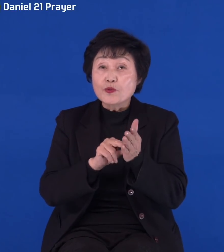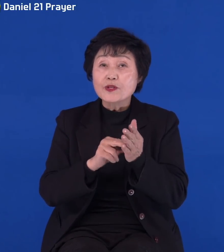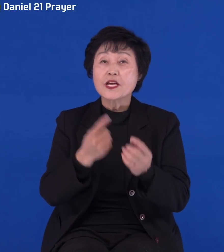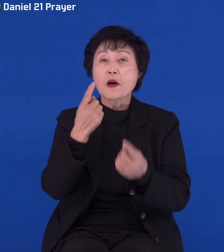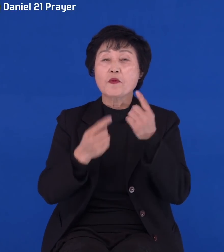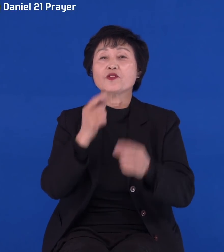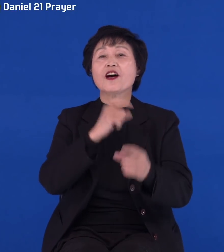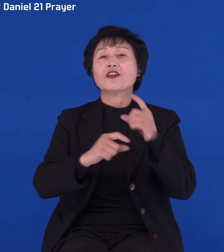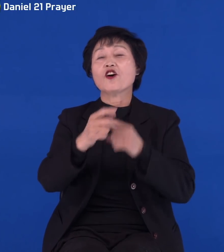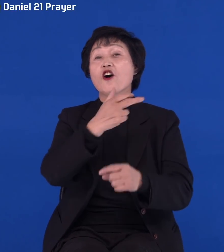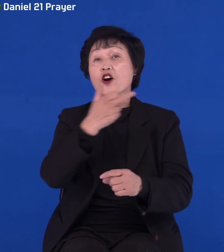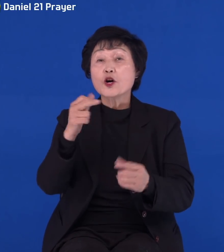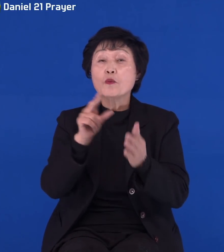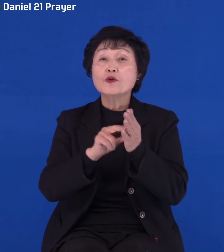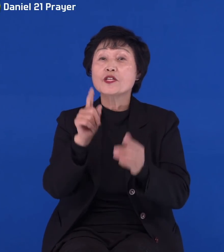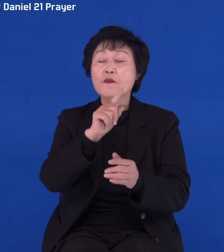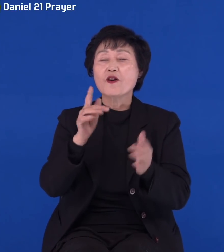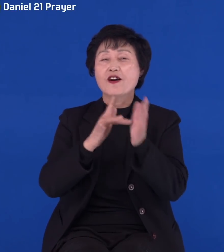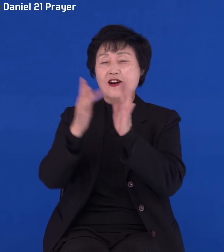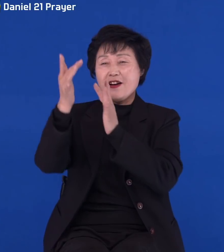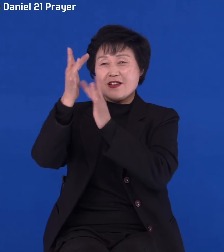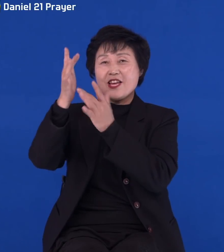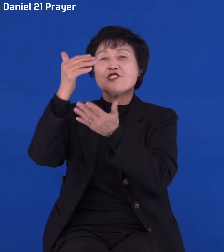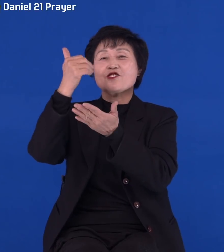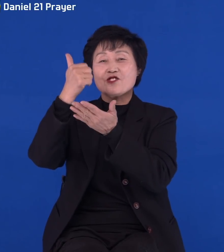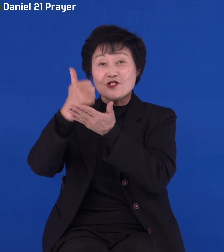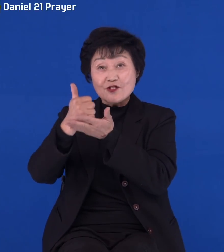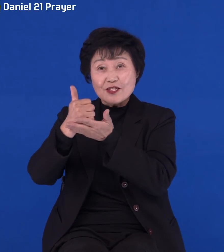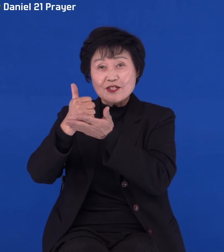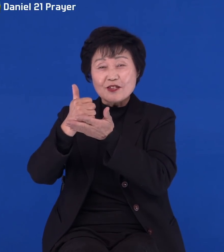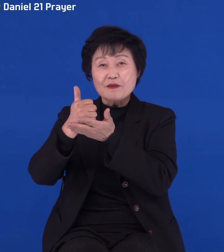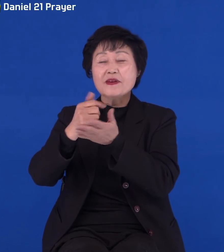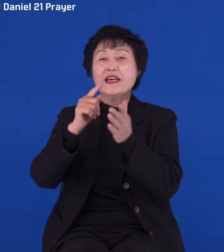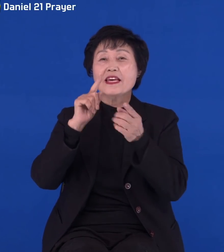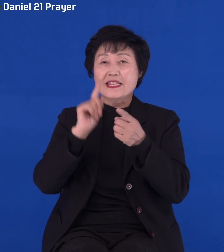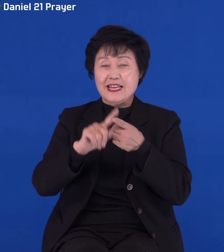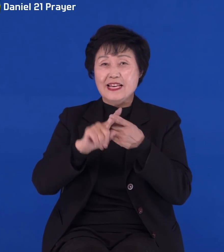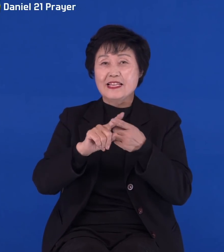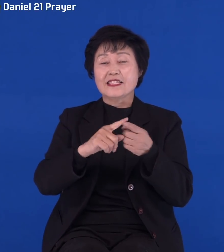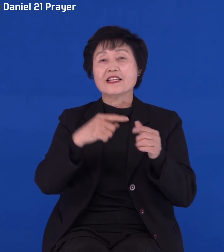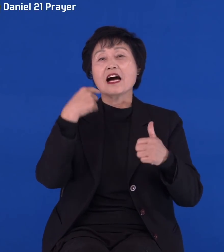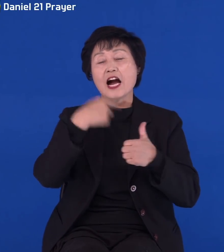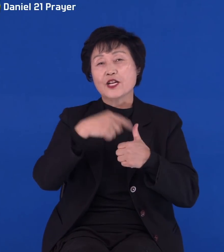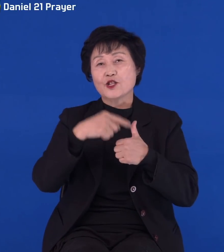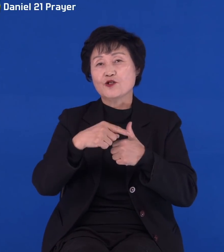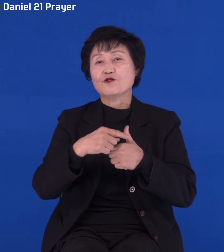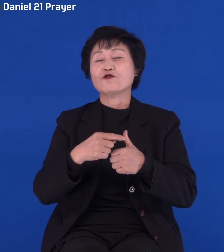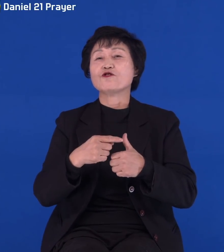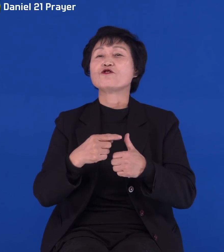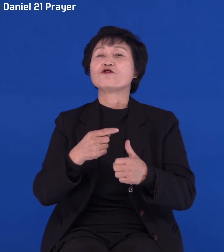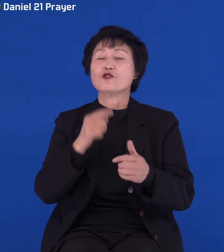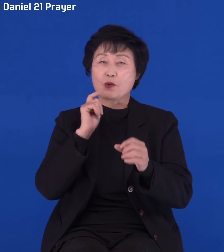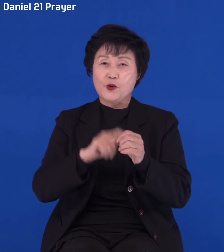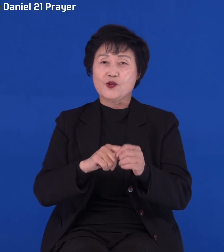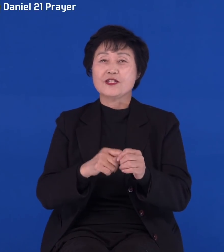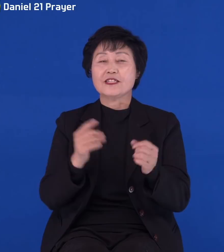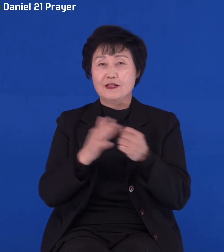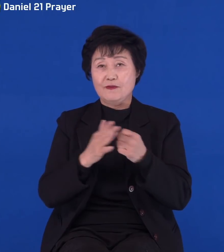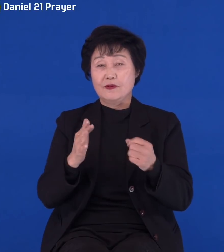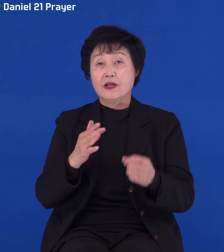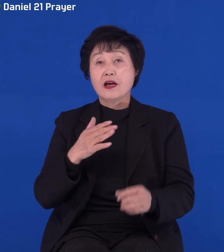게 바로 예수 그리스도라는 것을 가르쳐 주기 위함입니다. 그래서 기다림의 시간이 필요했던 거죠. 제게도